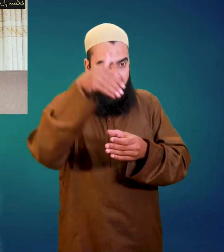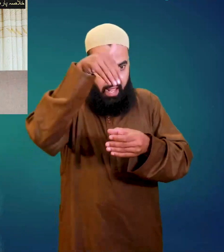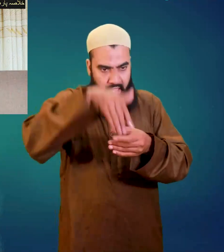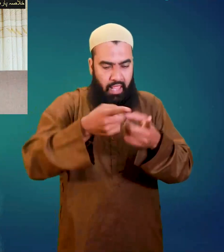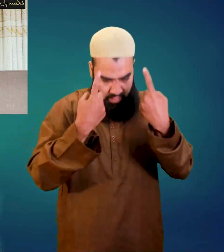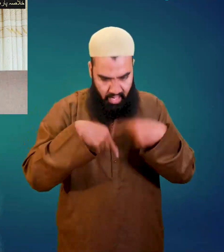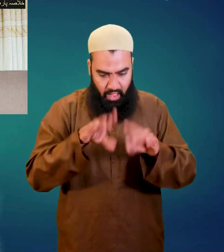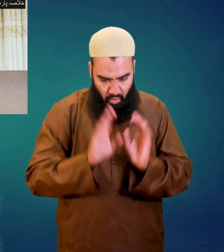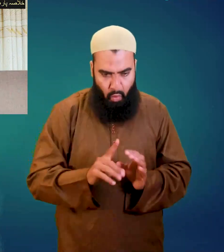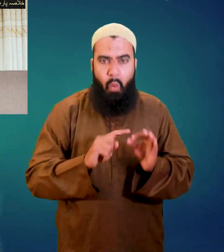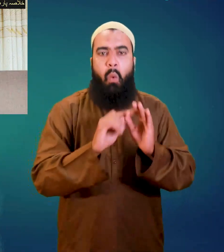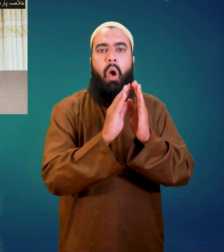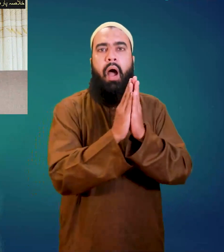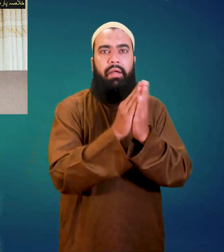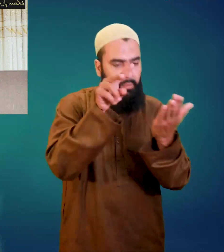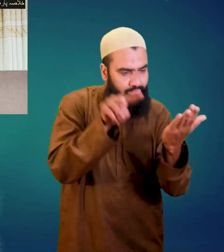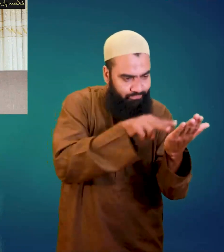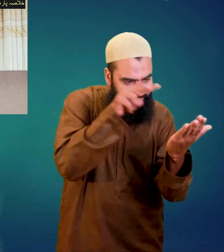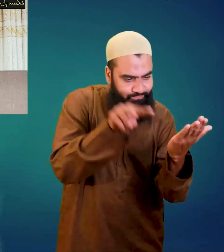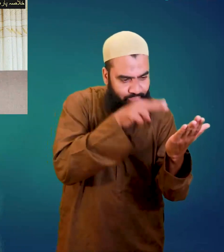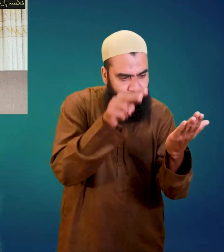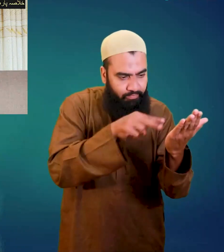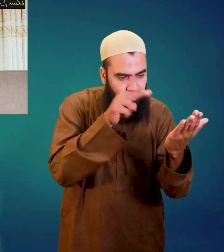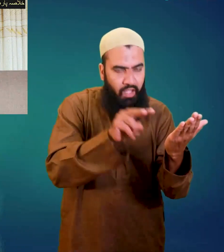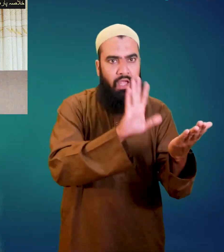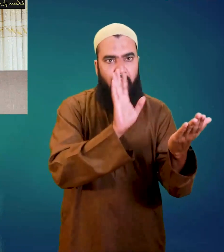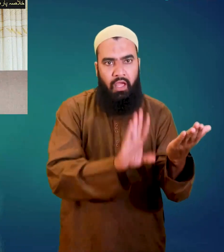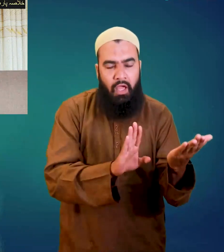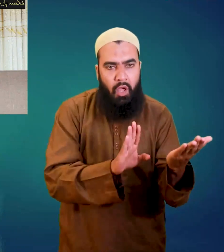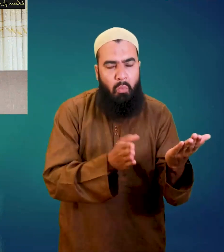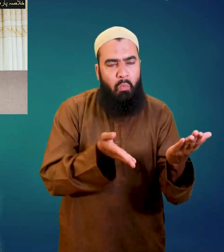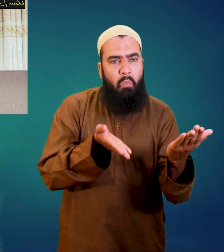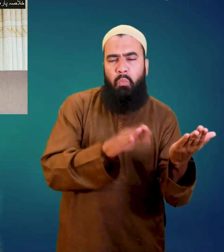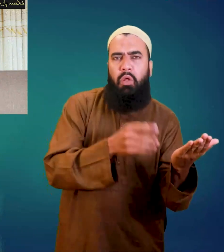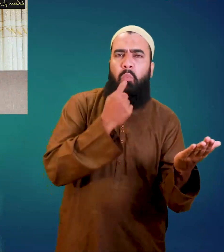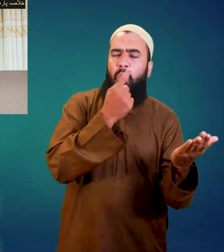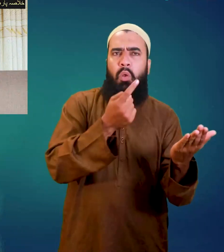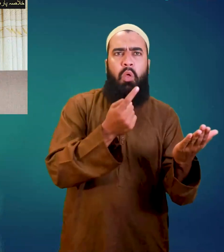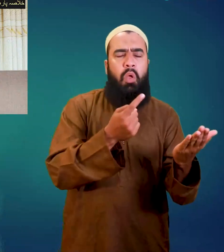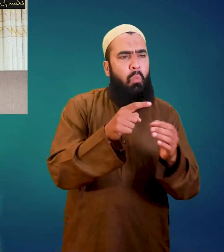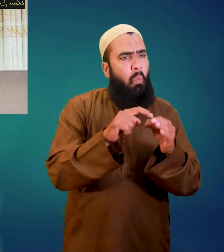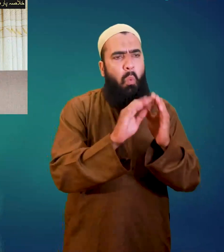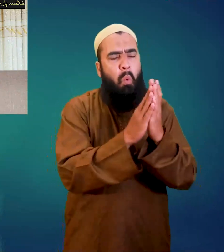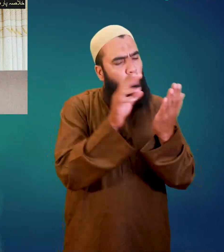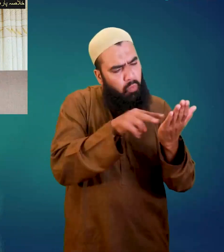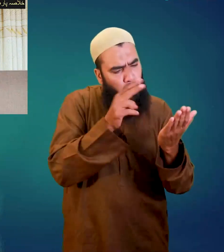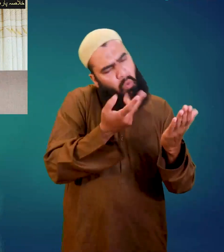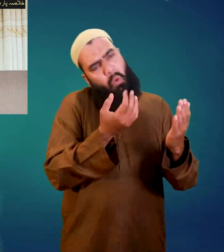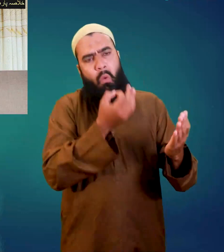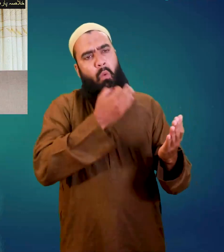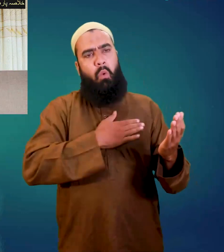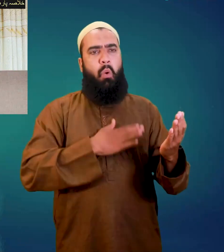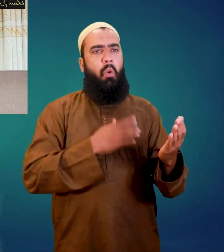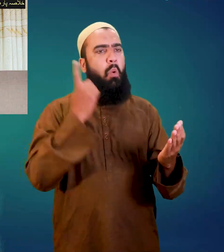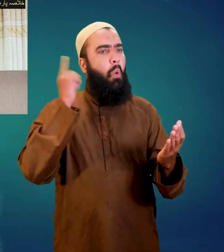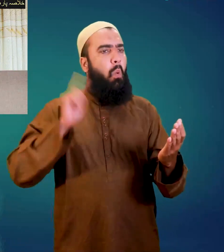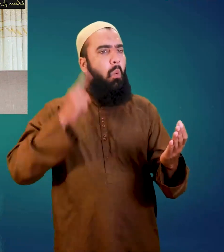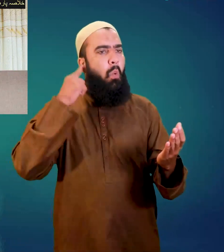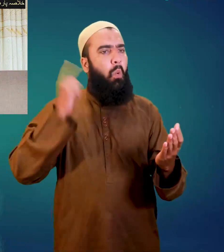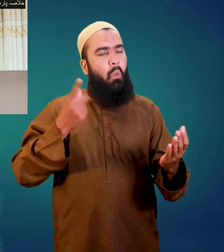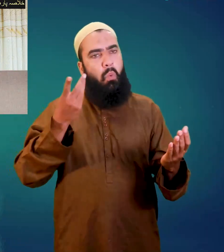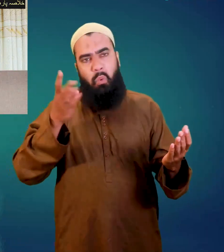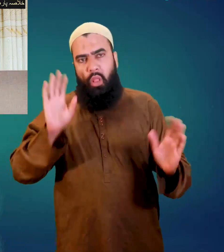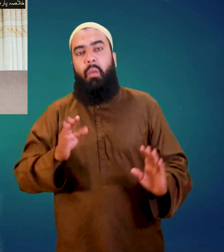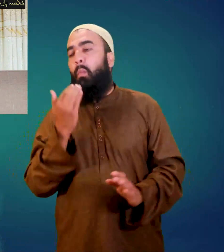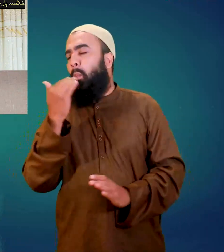ان کی تکذیب کیا کرتے تھے؟ یعنی اللہ رب العزت قیامت کے دن کفار مشرکین سے یہ فرمائیں گے کہ ہماری آیات تو